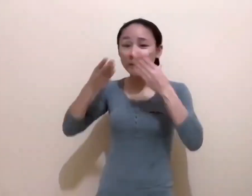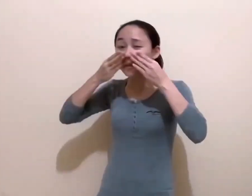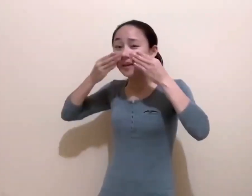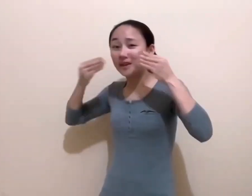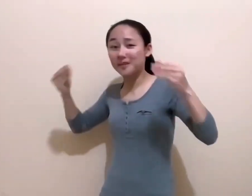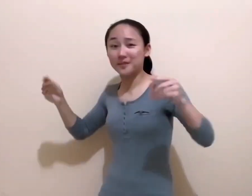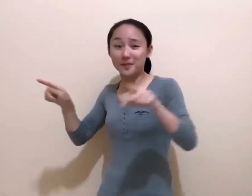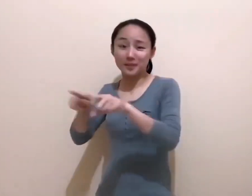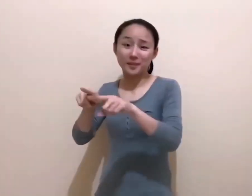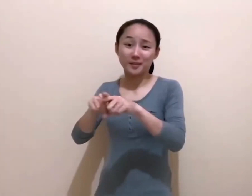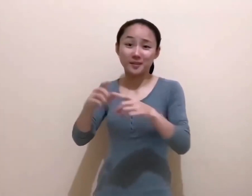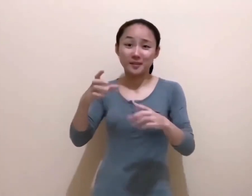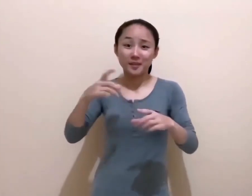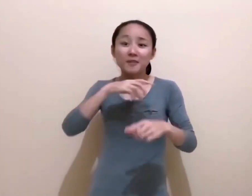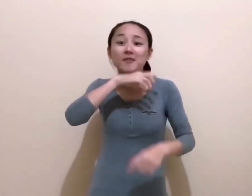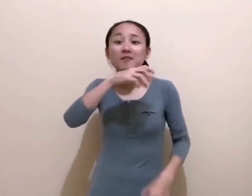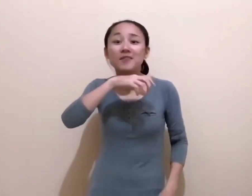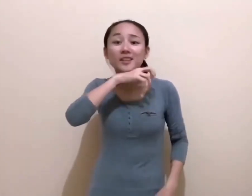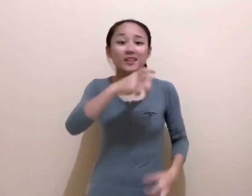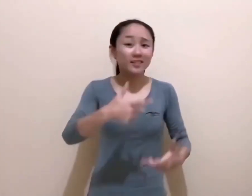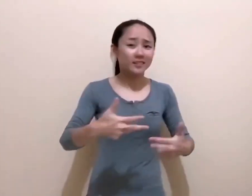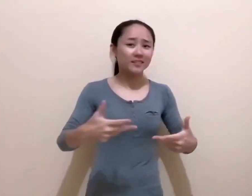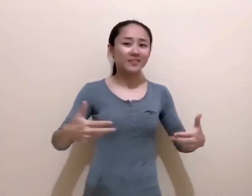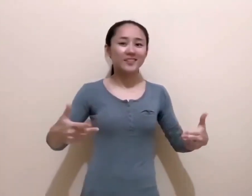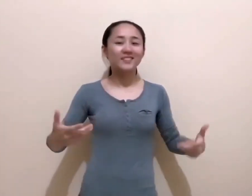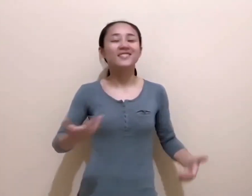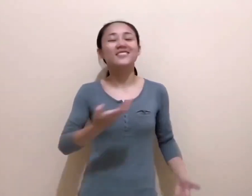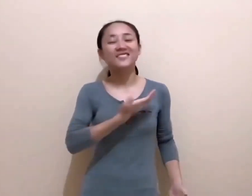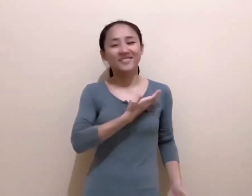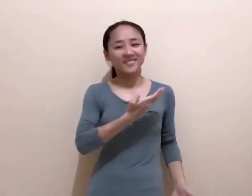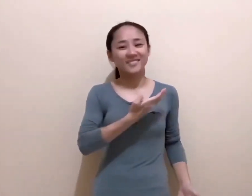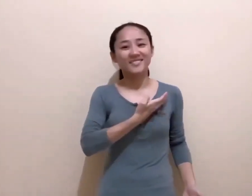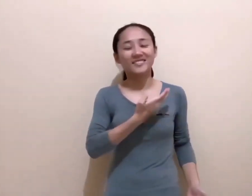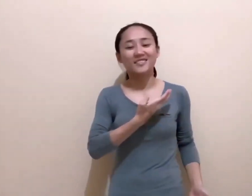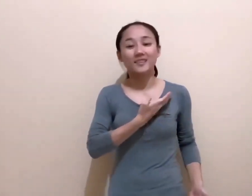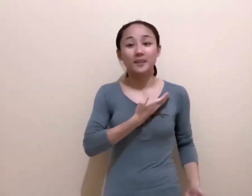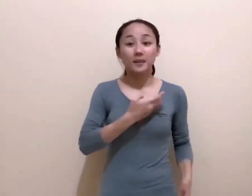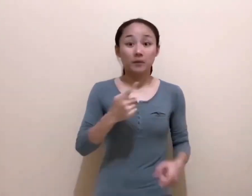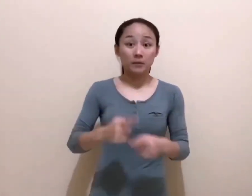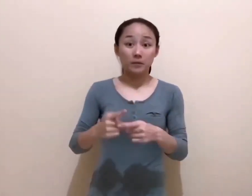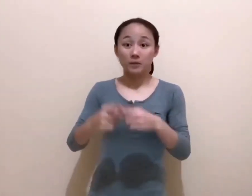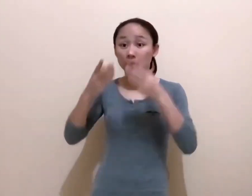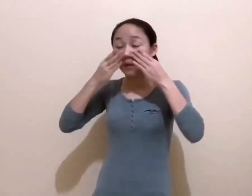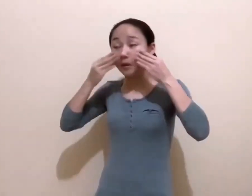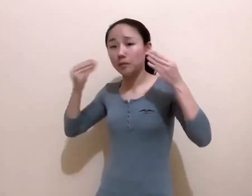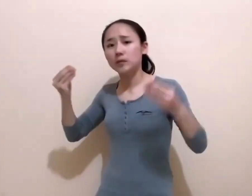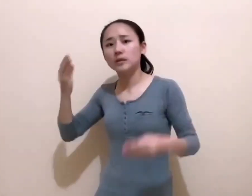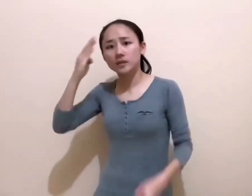E depois disso, a raposa se tornou amiga de todos os animais da floresta,